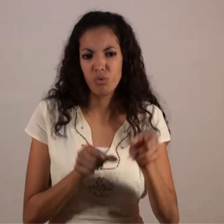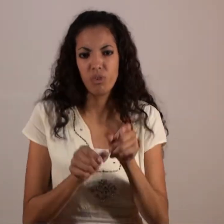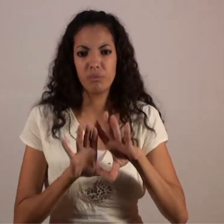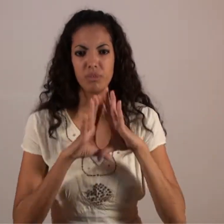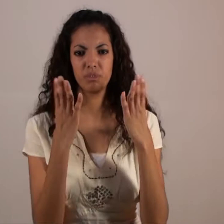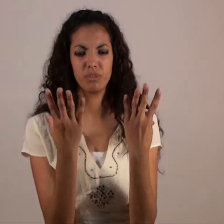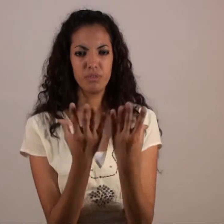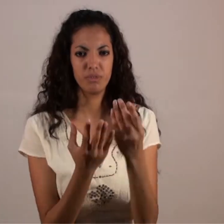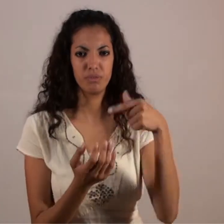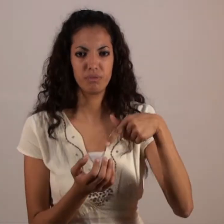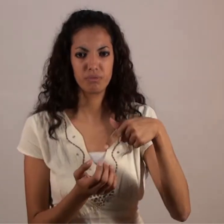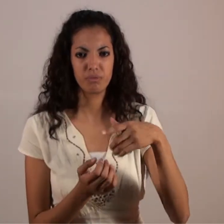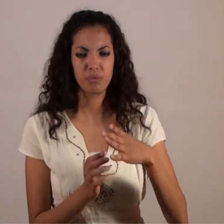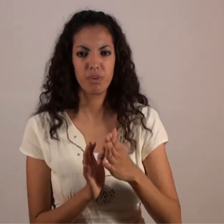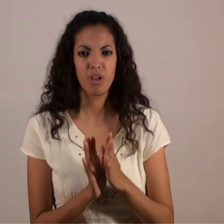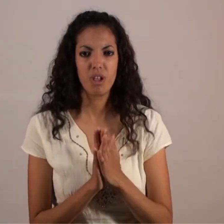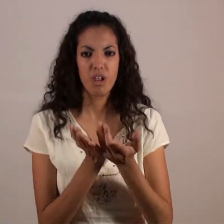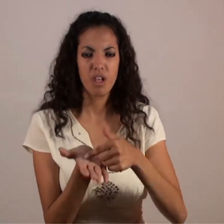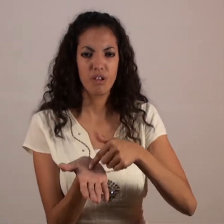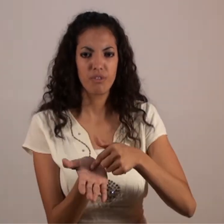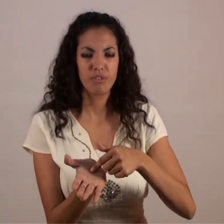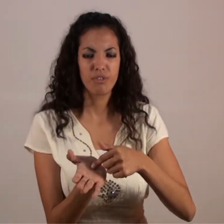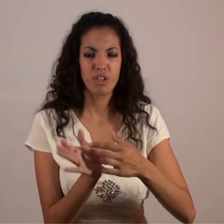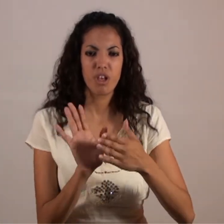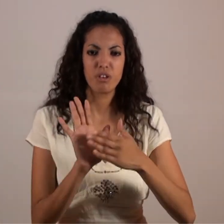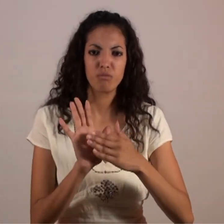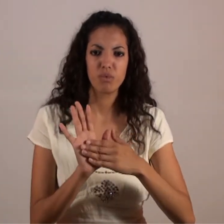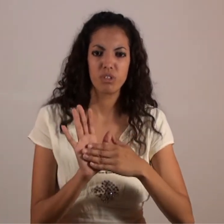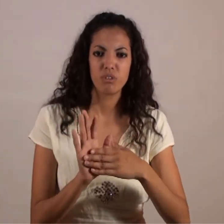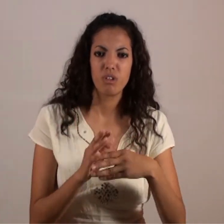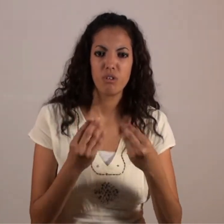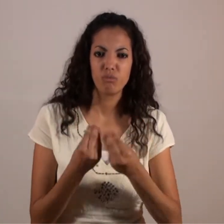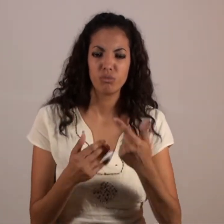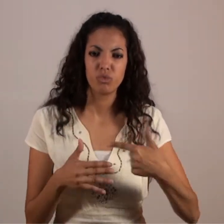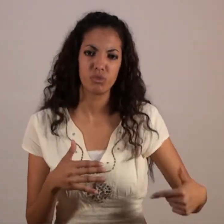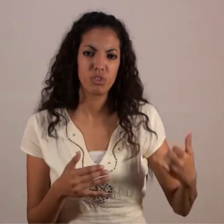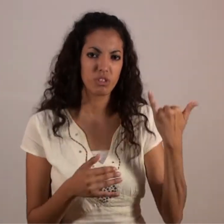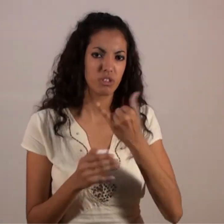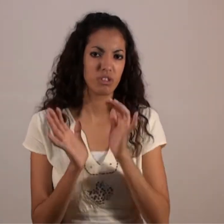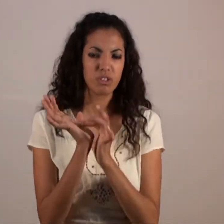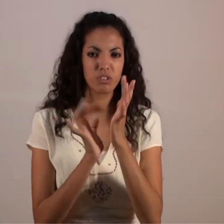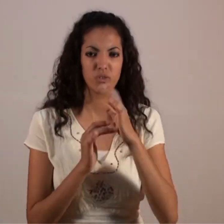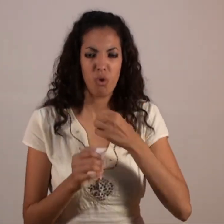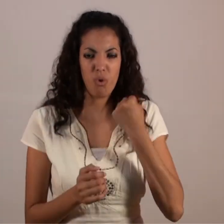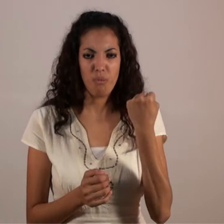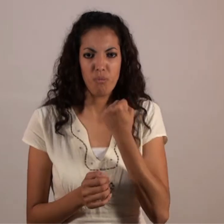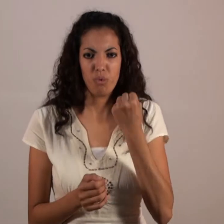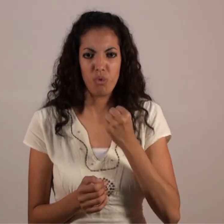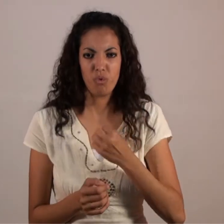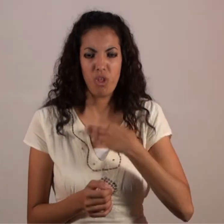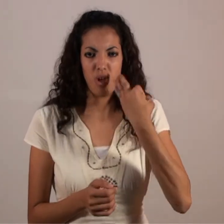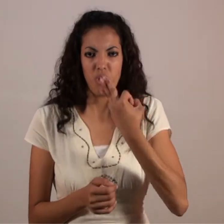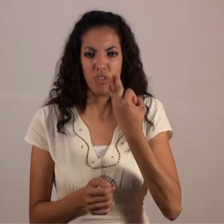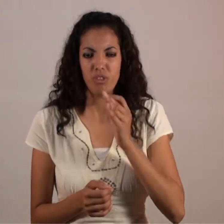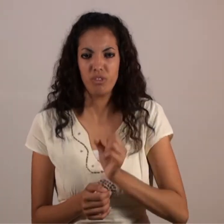tierra. La Biblia asigna varias cualidades a Jesús como el gran sumo sacerdote.